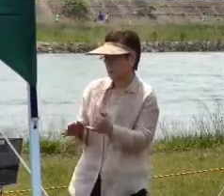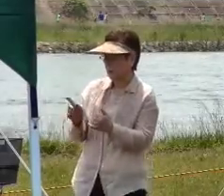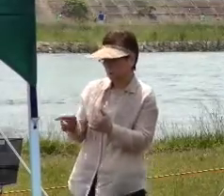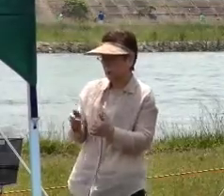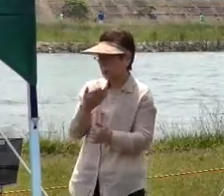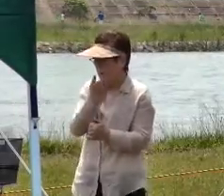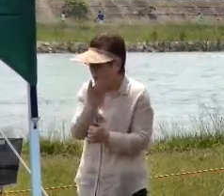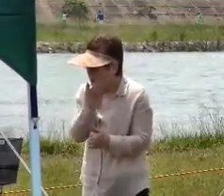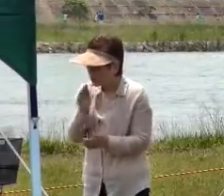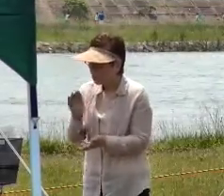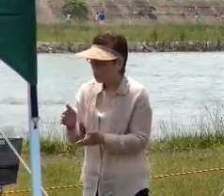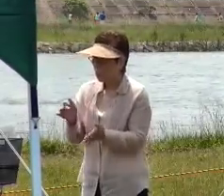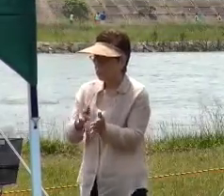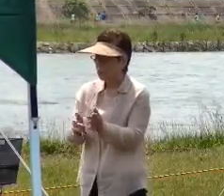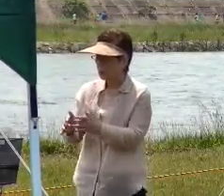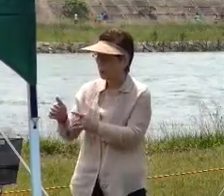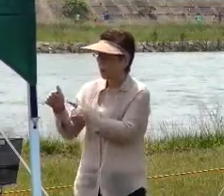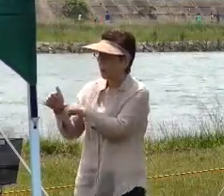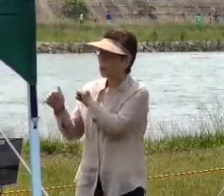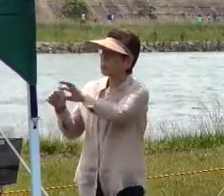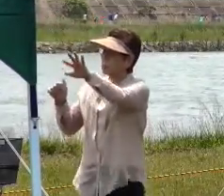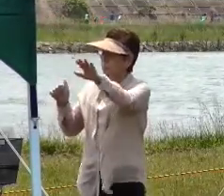話をなさいました。